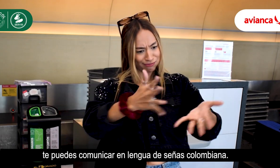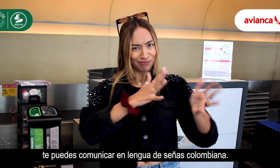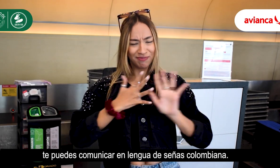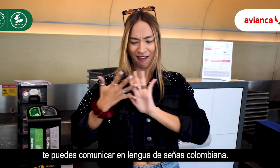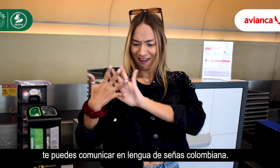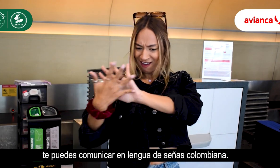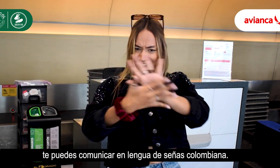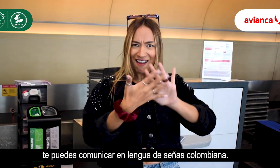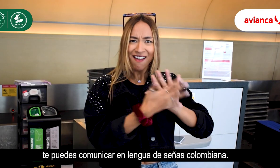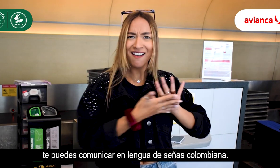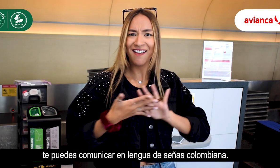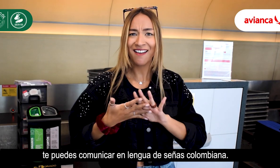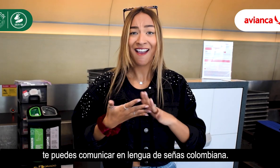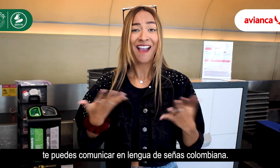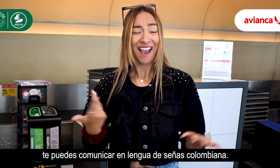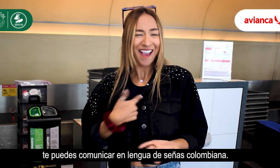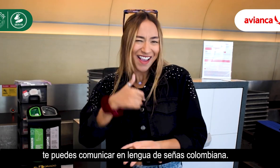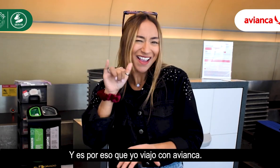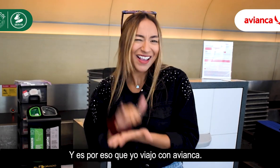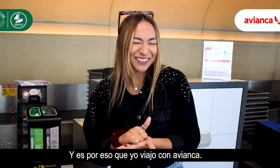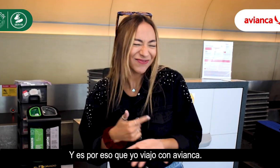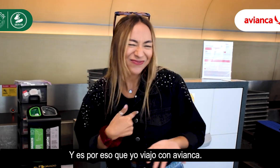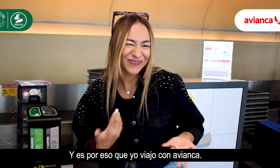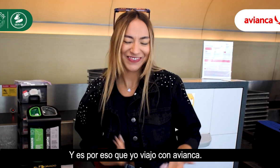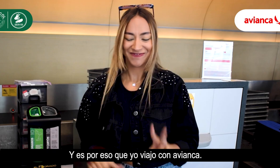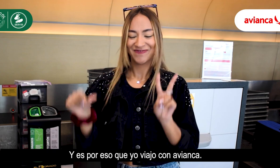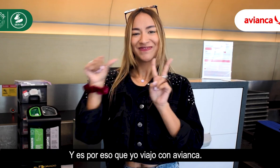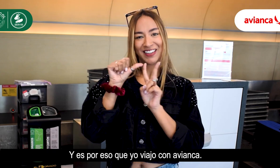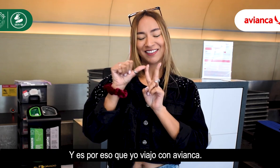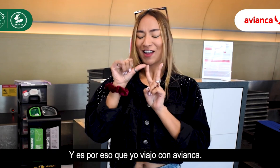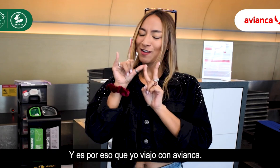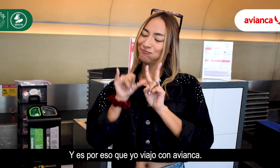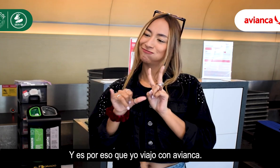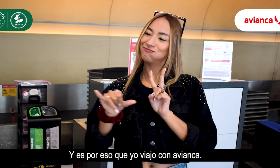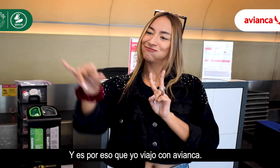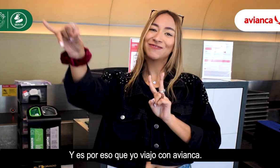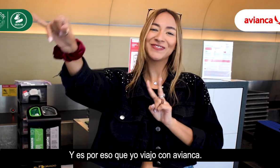señas colombiana. Y es por eso que yo viajo con Avianca.